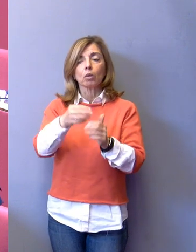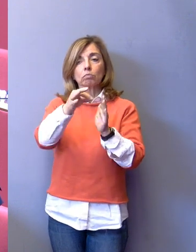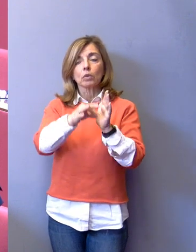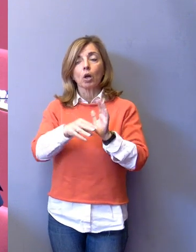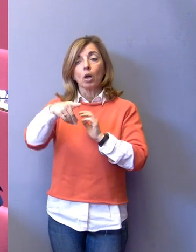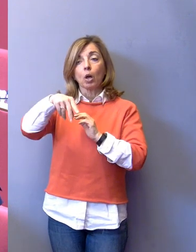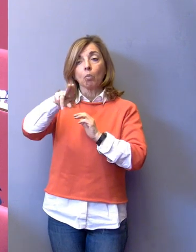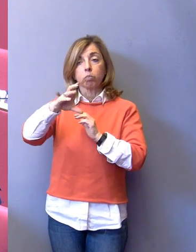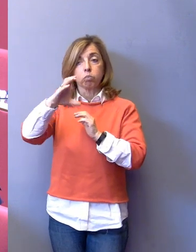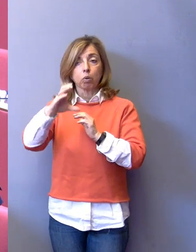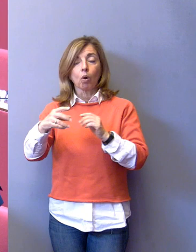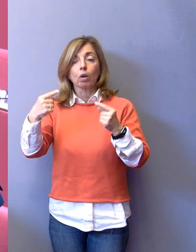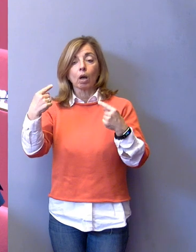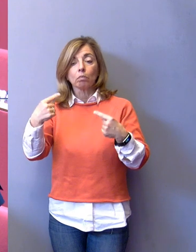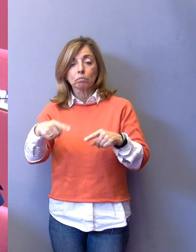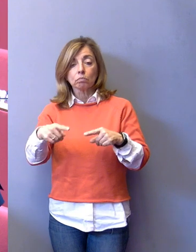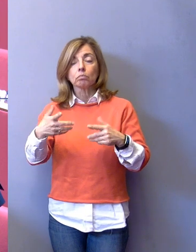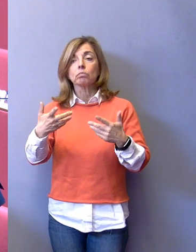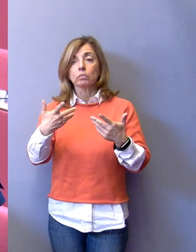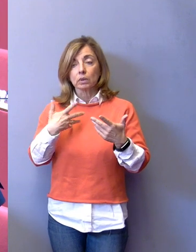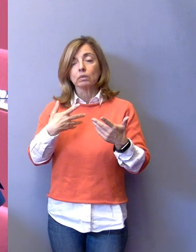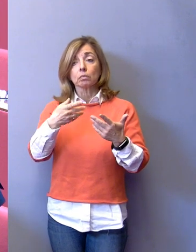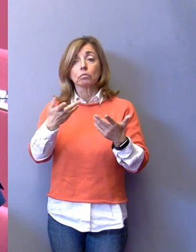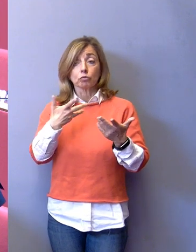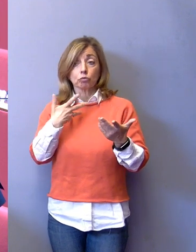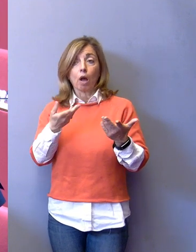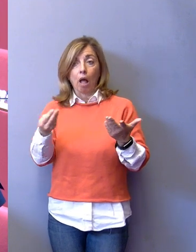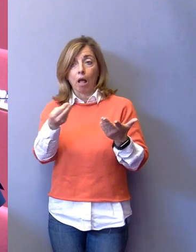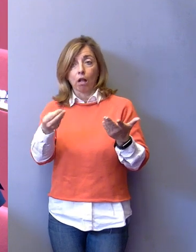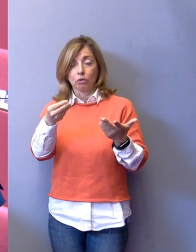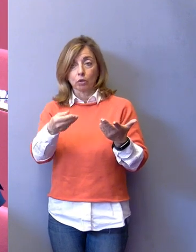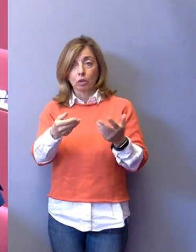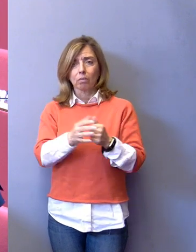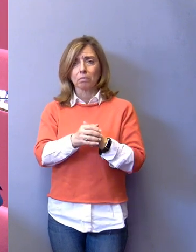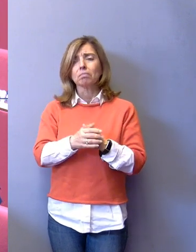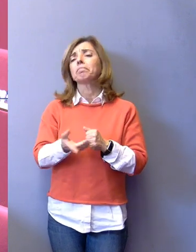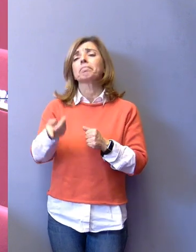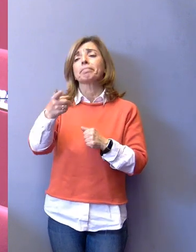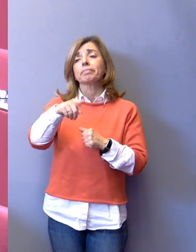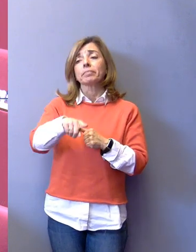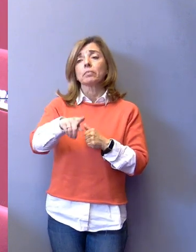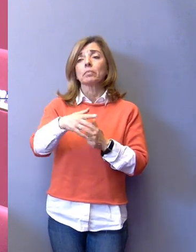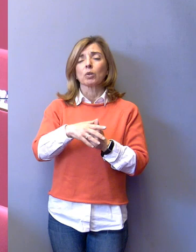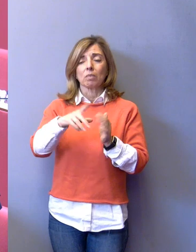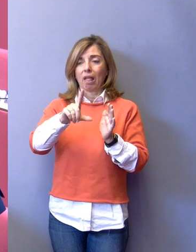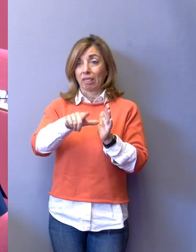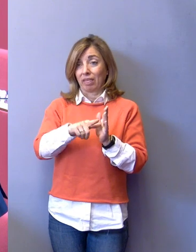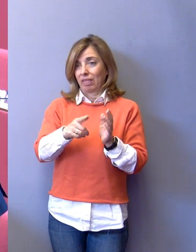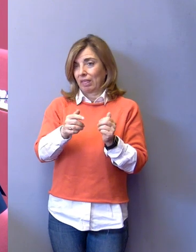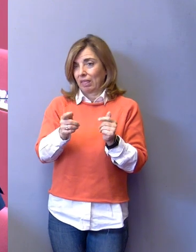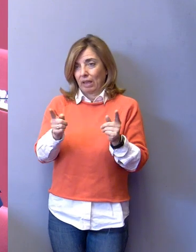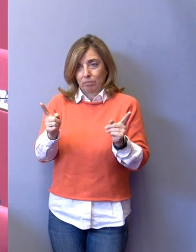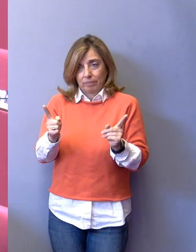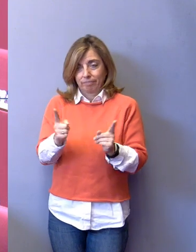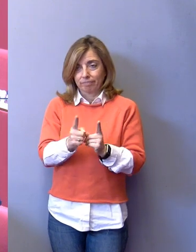urbanistica e dunque configurino effettivamente un aggiornamento In secondo luogo sempre diciamo nel rispetto di questi tempi strettissimi che il